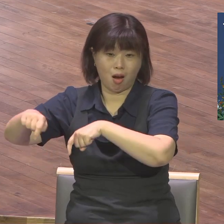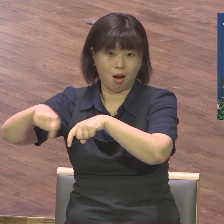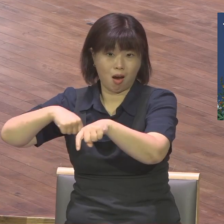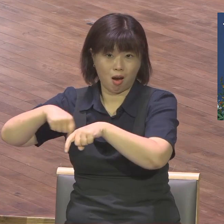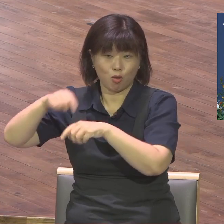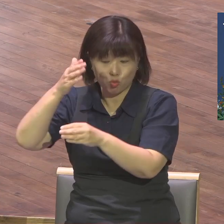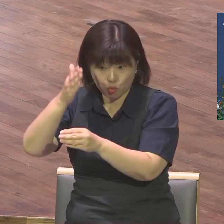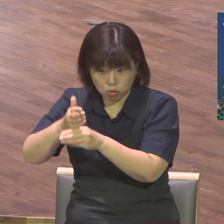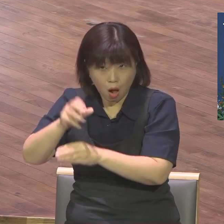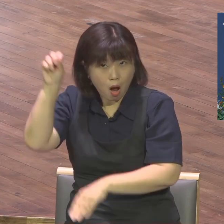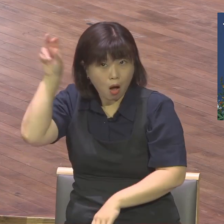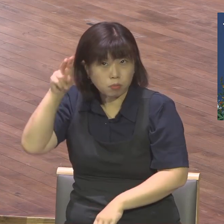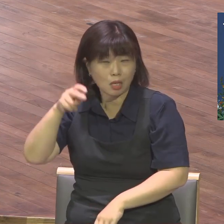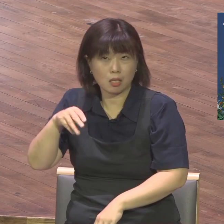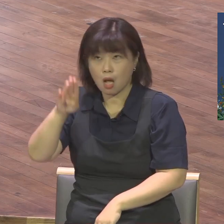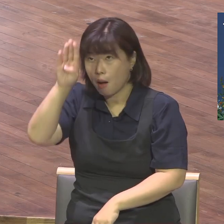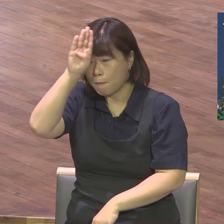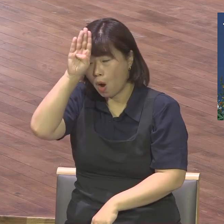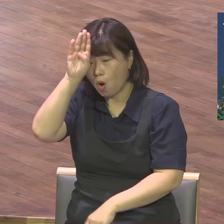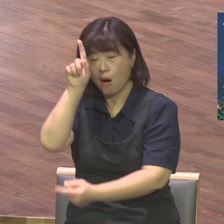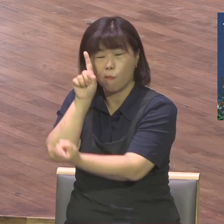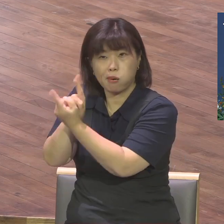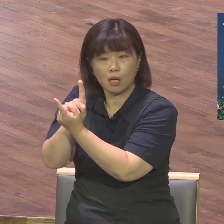전전긍긍을 그렇게 하고 있을 그때에